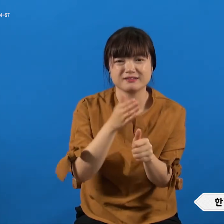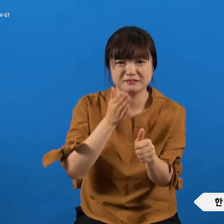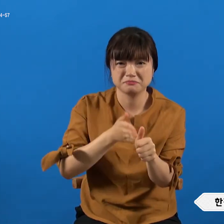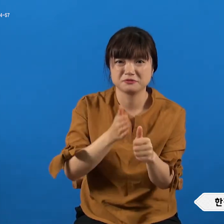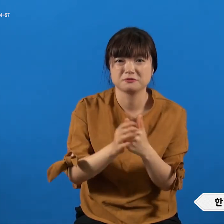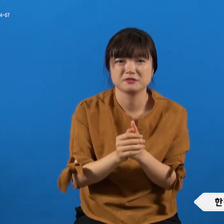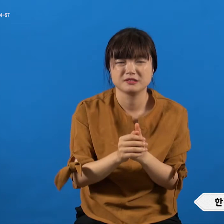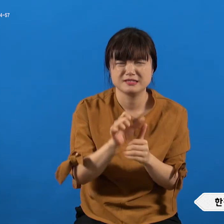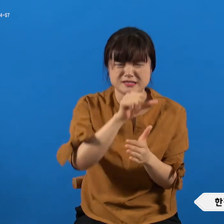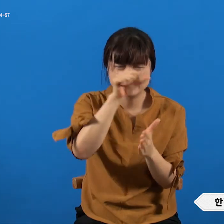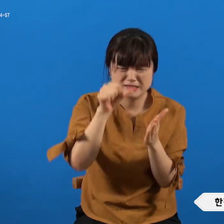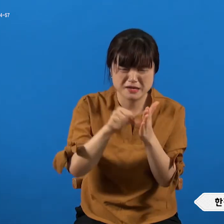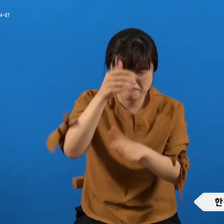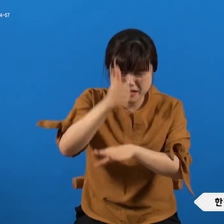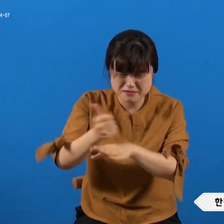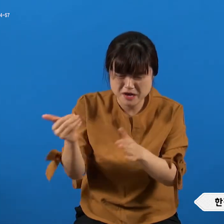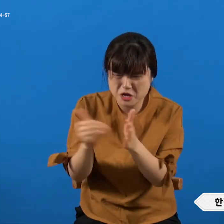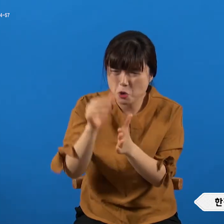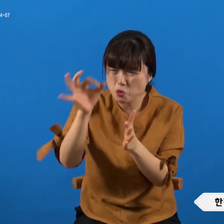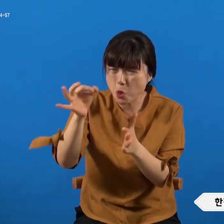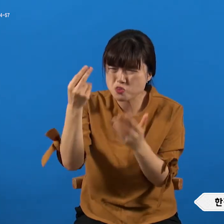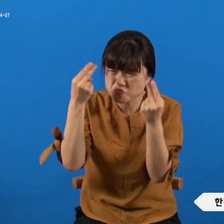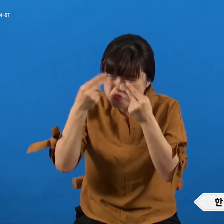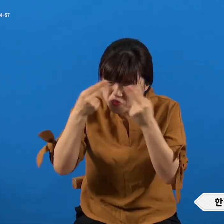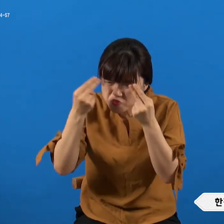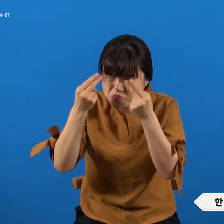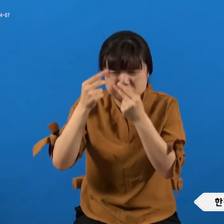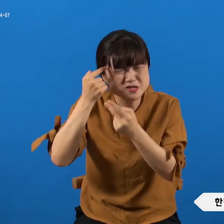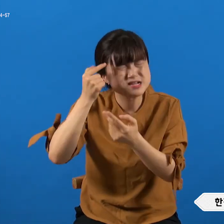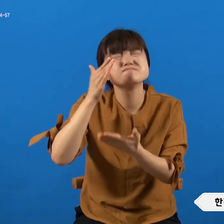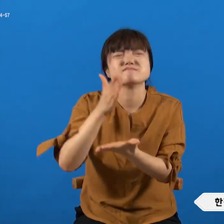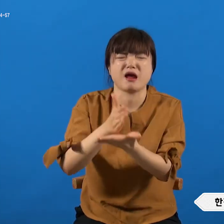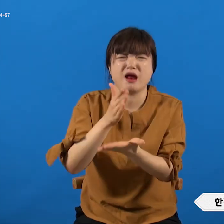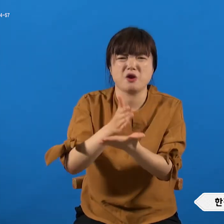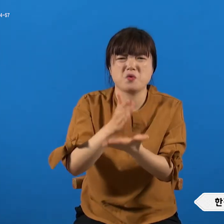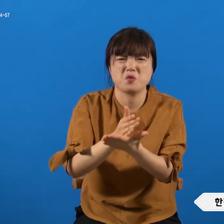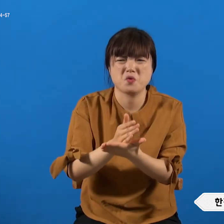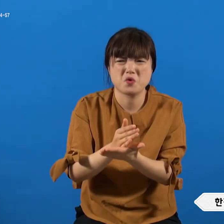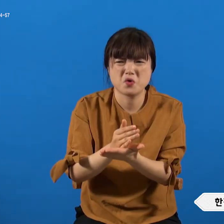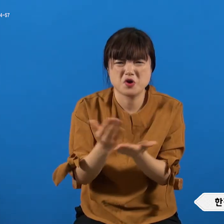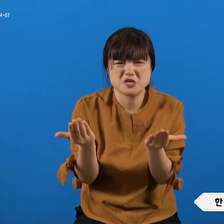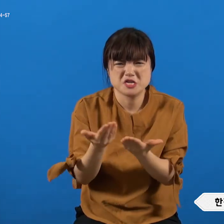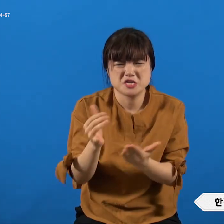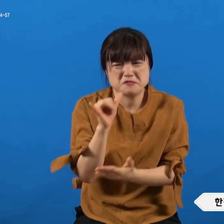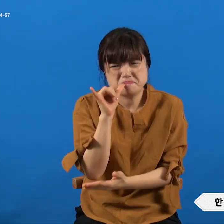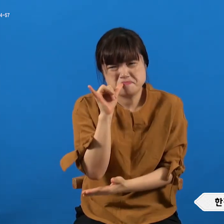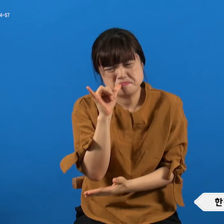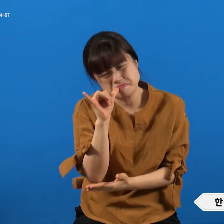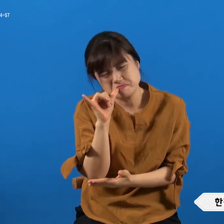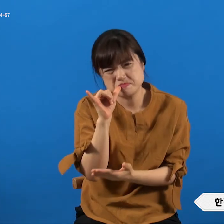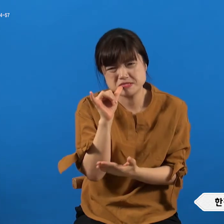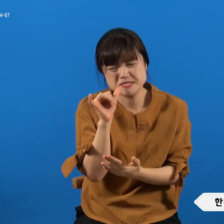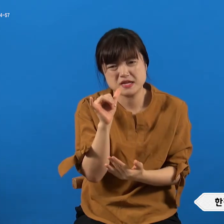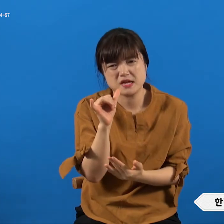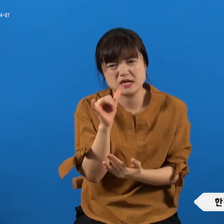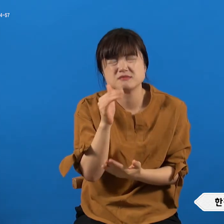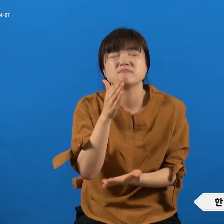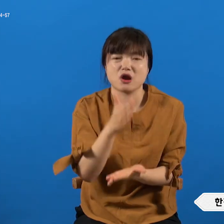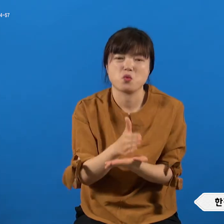인생 후반전까지 그냥 한 푼이라도 더 벌겠다고 아둥바둥 일에 중독이 되어서 그건